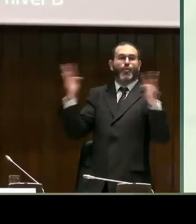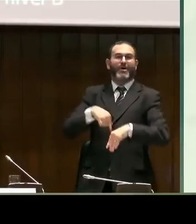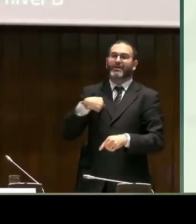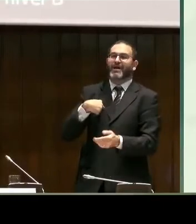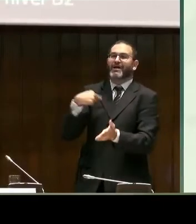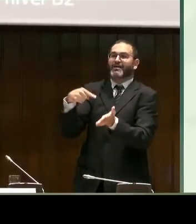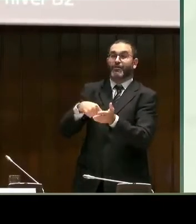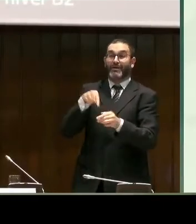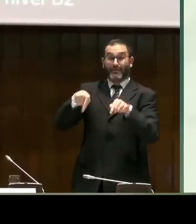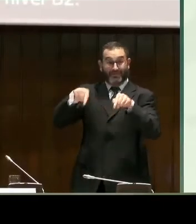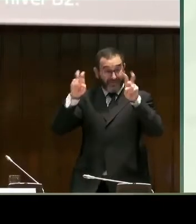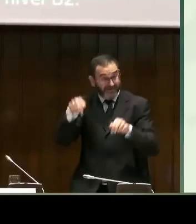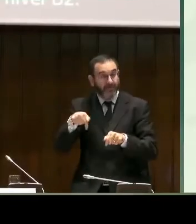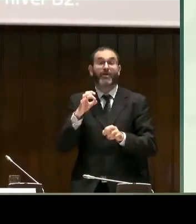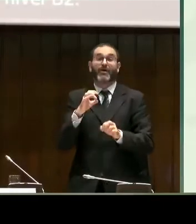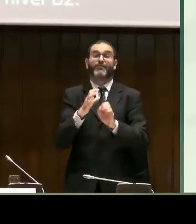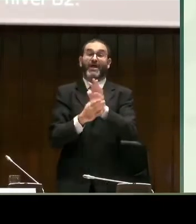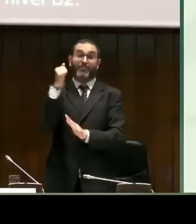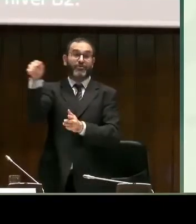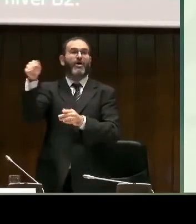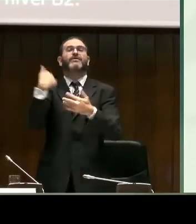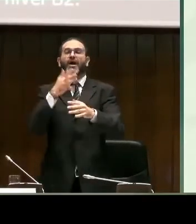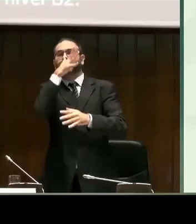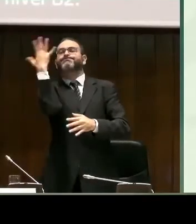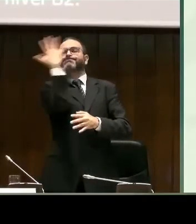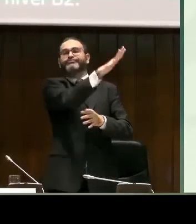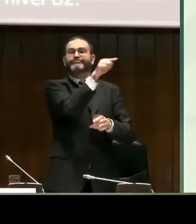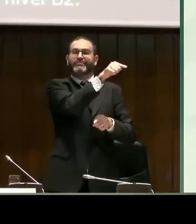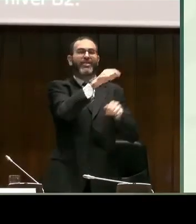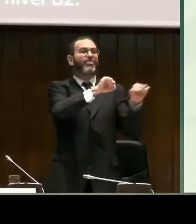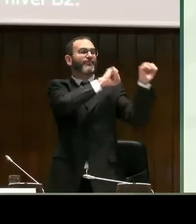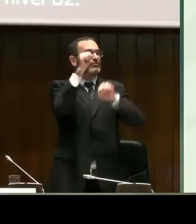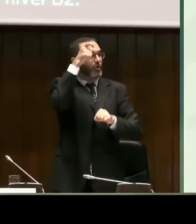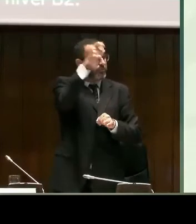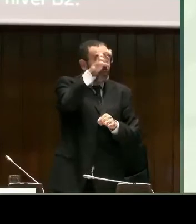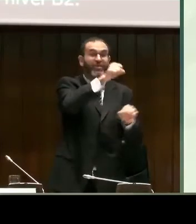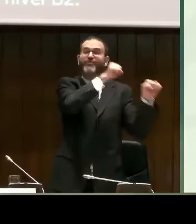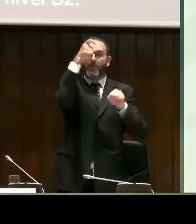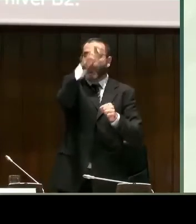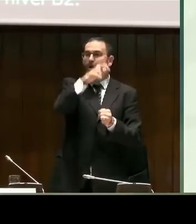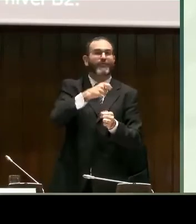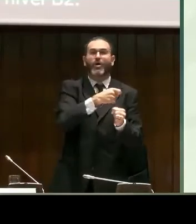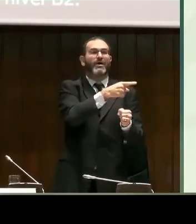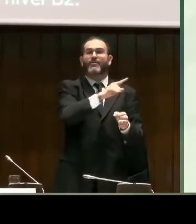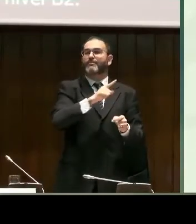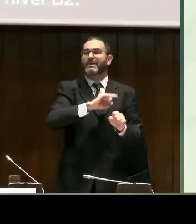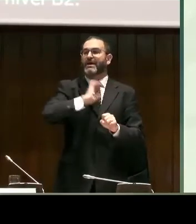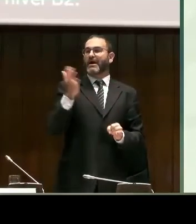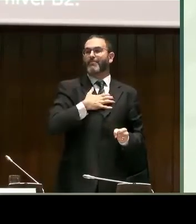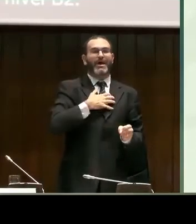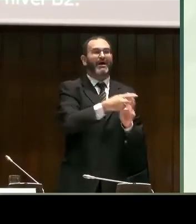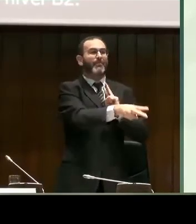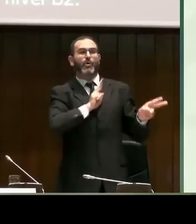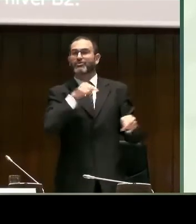posicionamiento es que no hay otra alternativa más que cursar estos niveles y llegar a un B2. E incluso